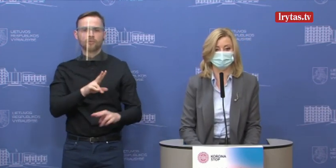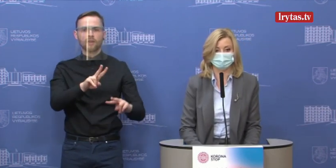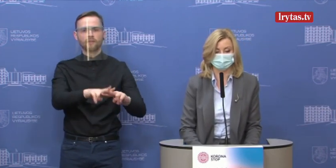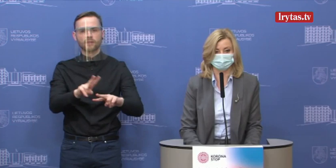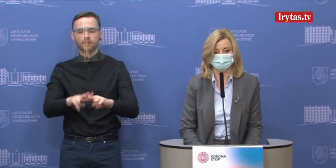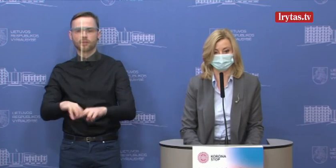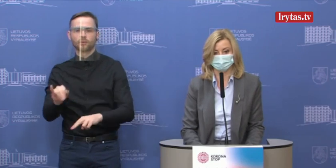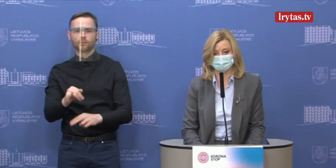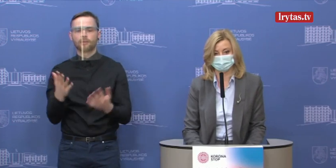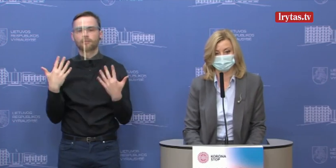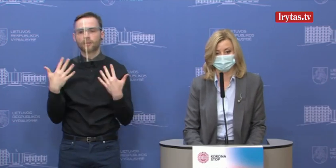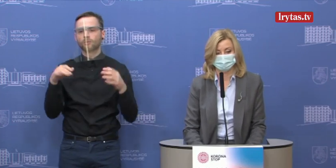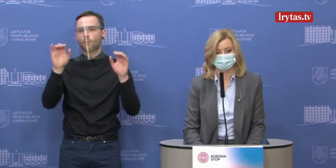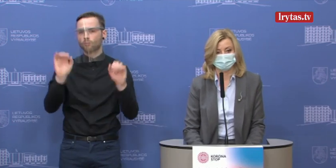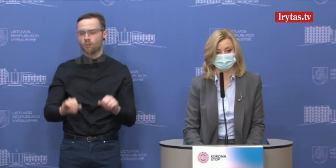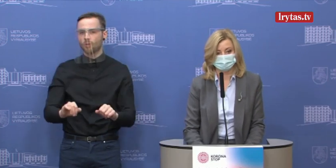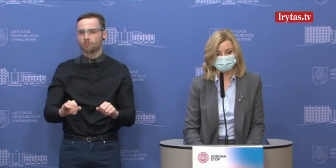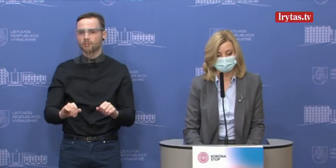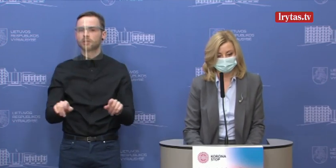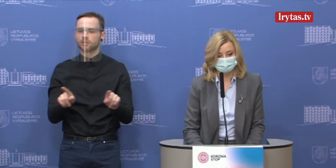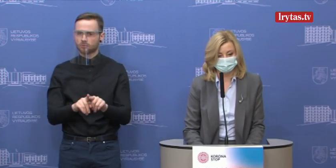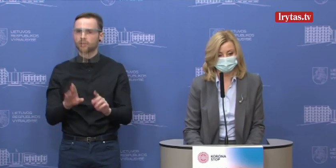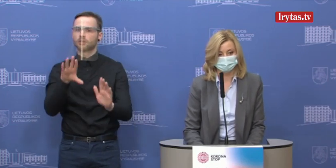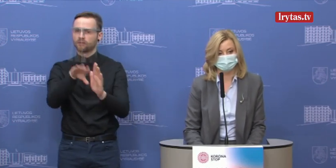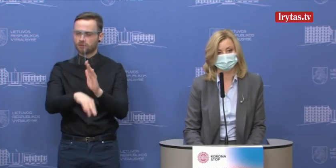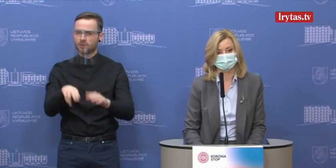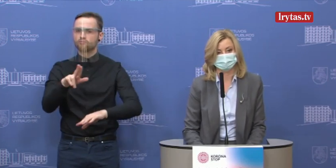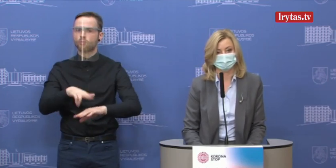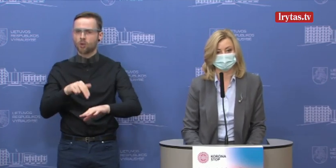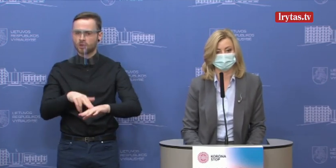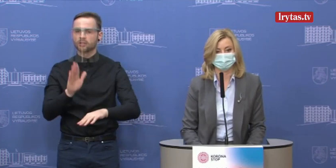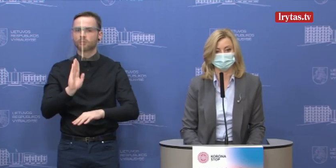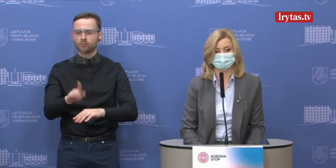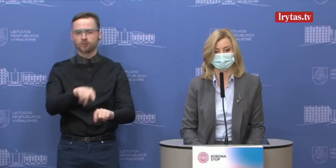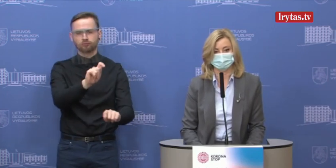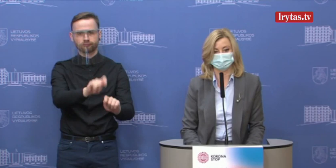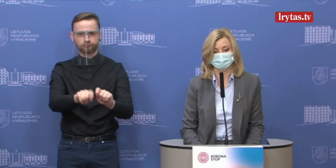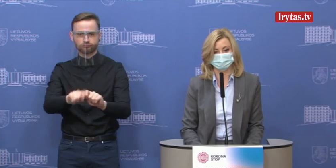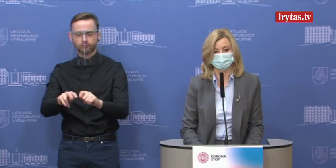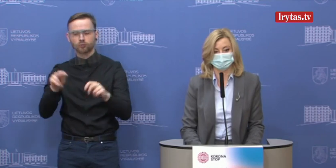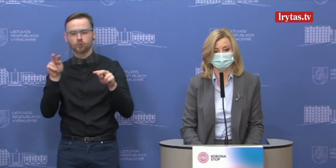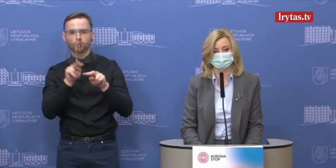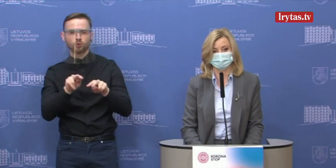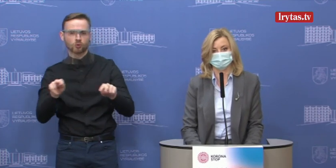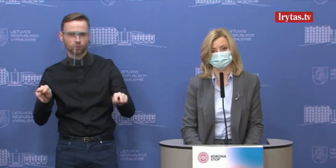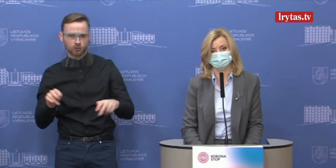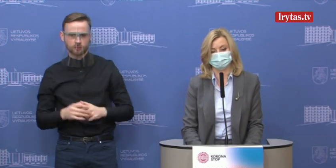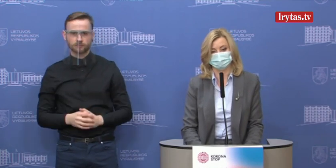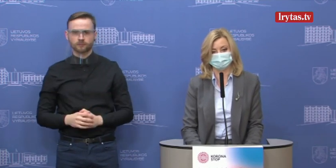ir lankomos vietovės taip pat bus mūsų policijos ekipažo dėmesio centre.